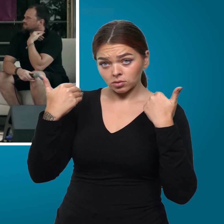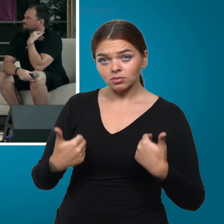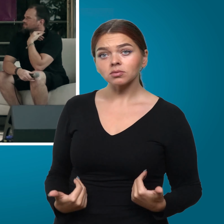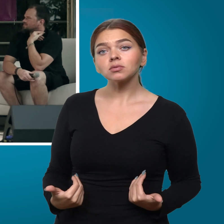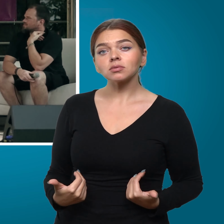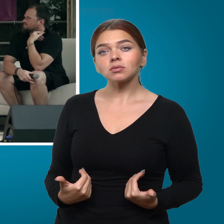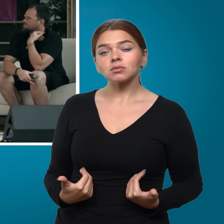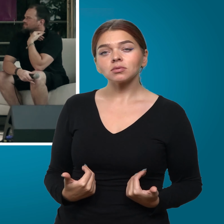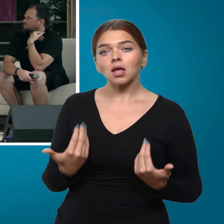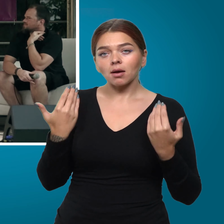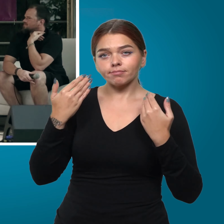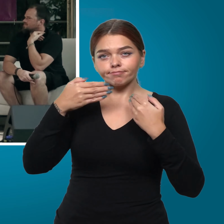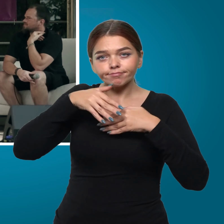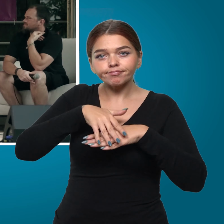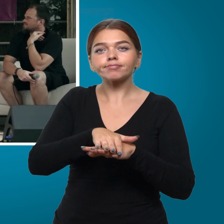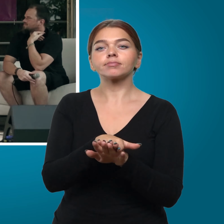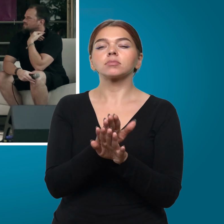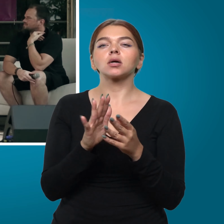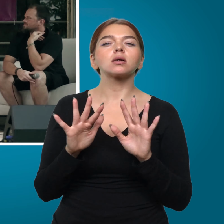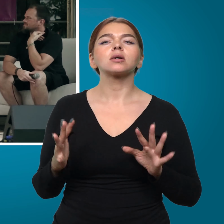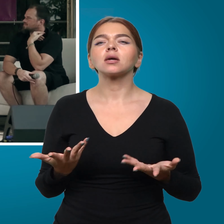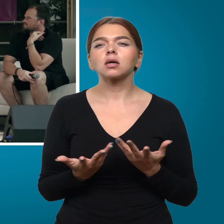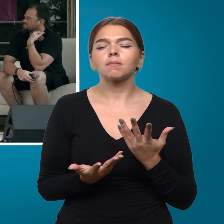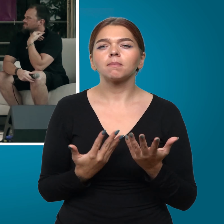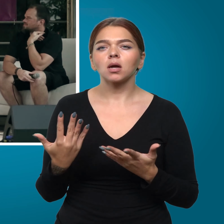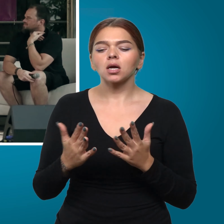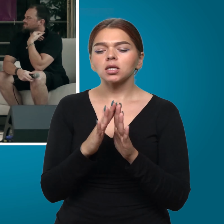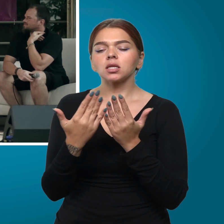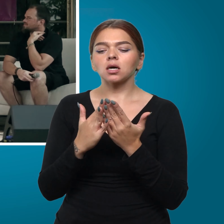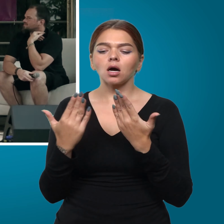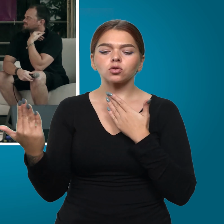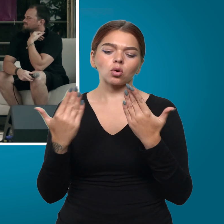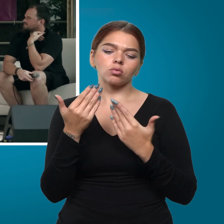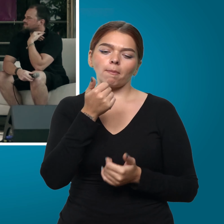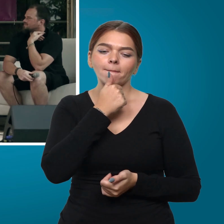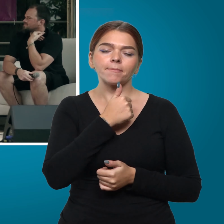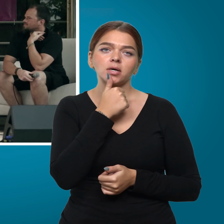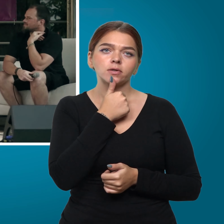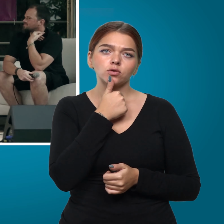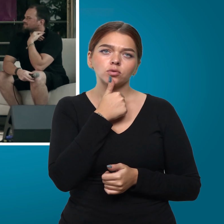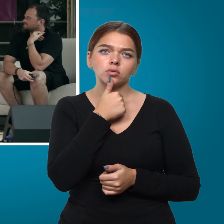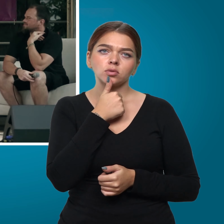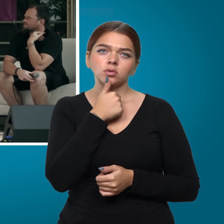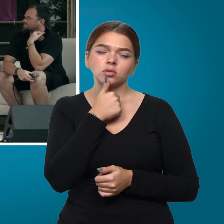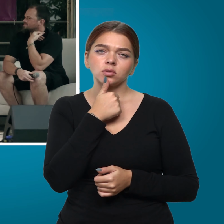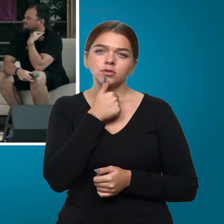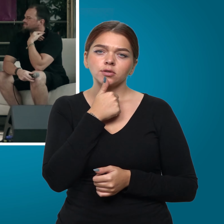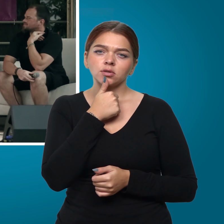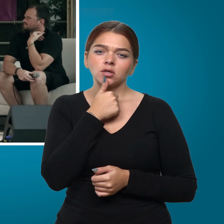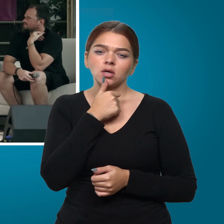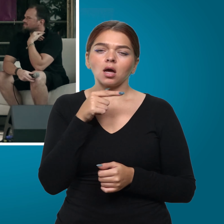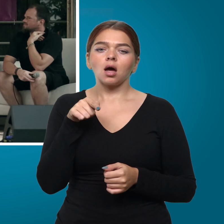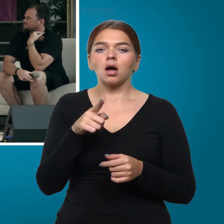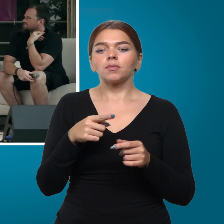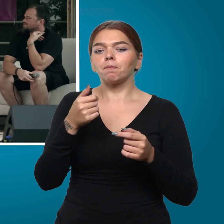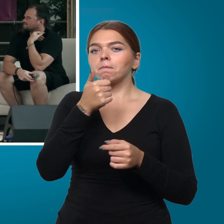knyga, ar atrodytų toks didelis žygdarbis, jeigu tai būtų vaikino, sakykime, padaryta? Aš manau, kad